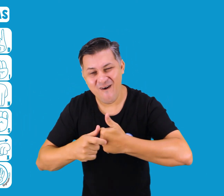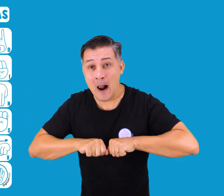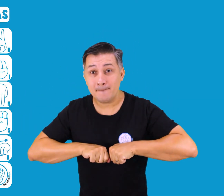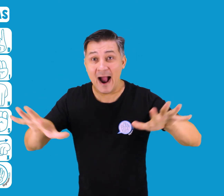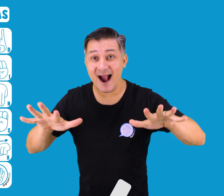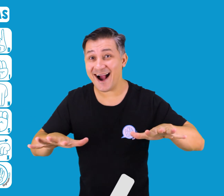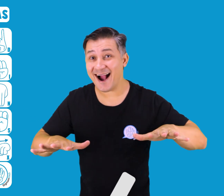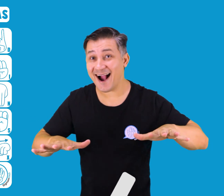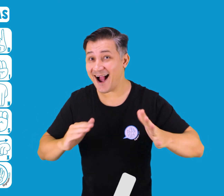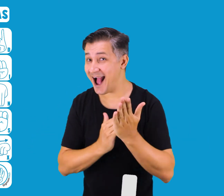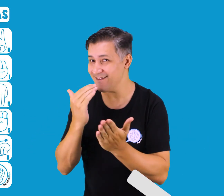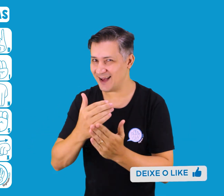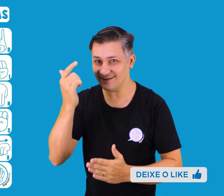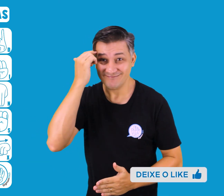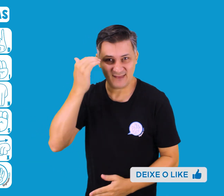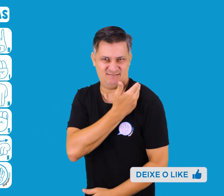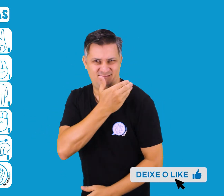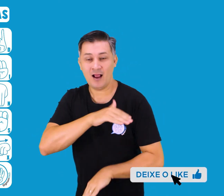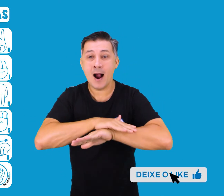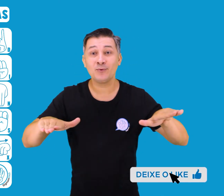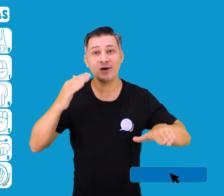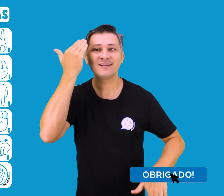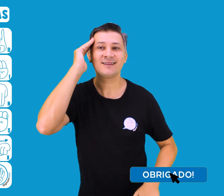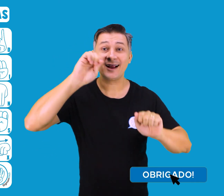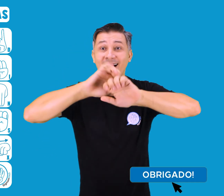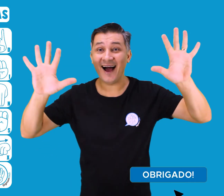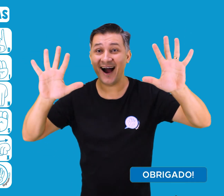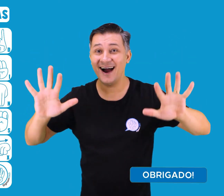e compartilhe, ajudando a reduzir o preconceito que envolve essa língua.